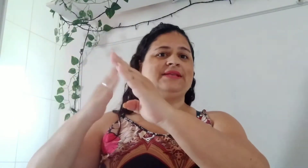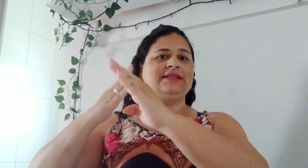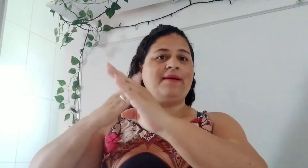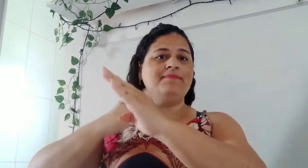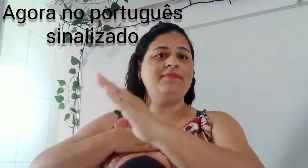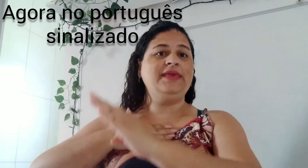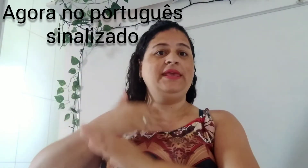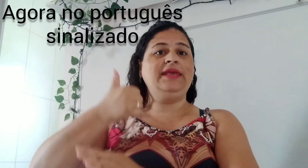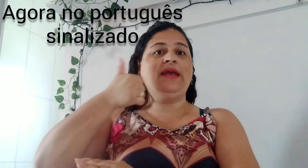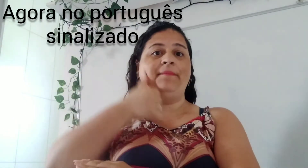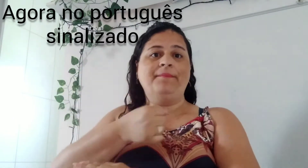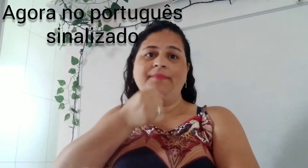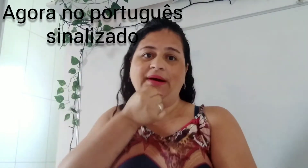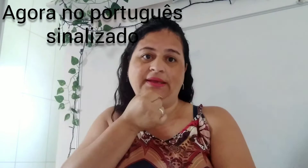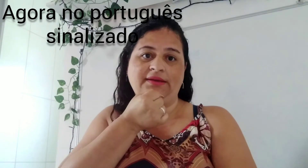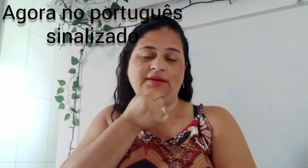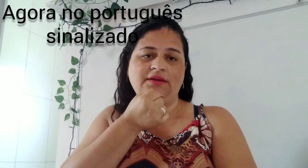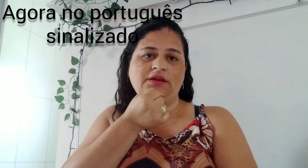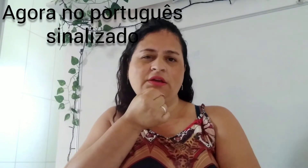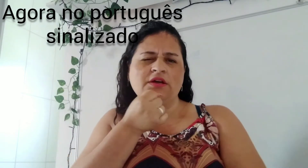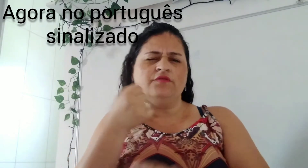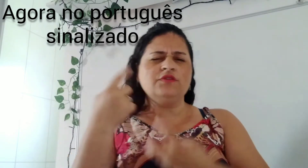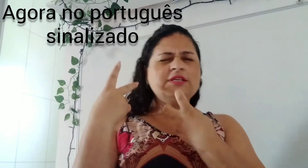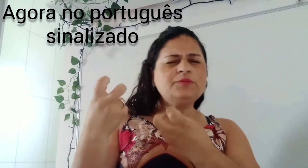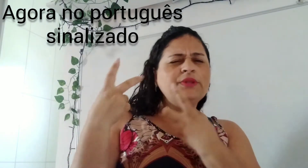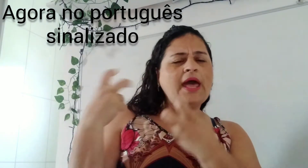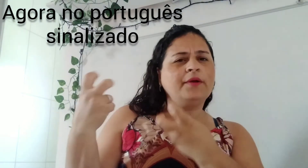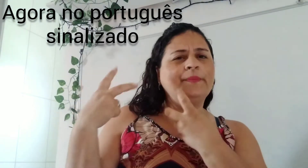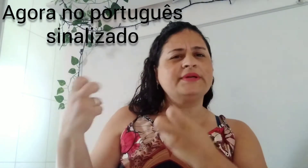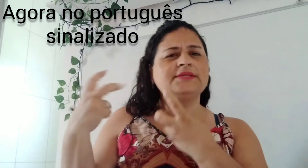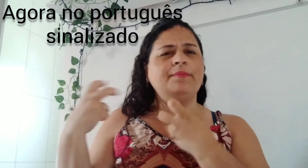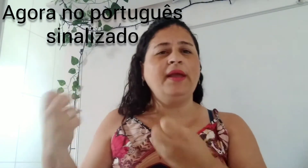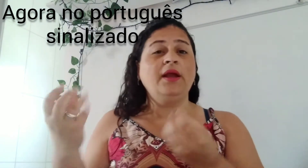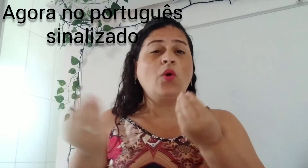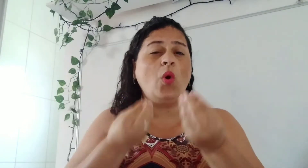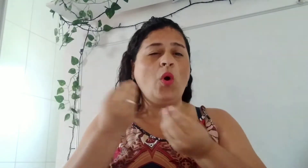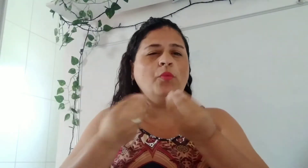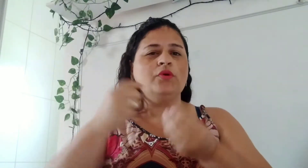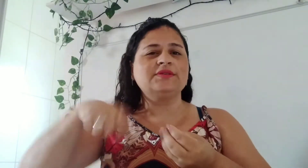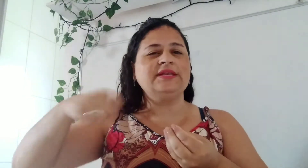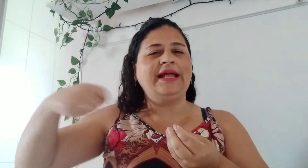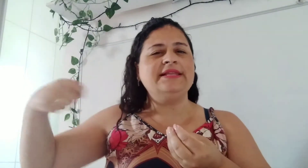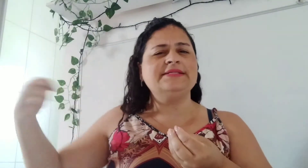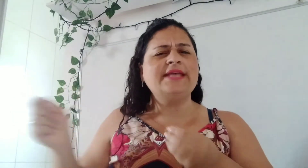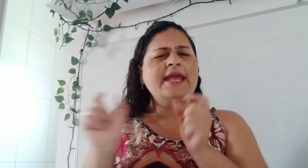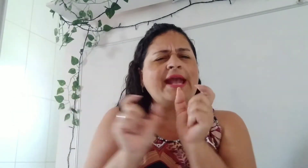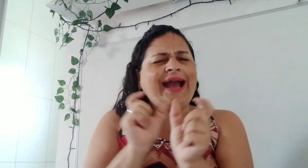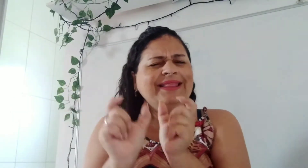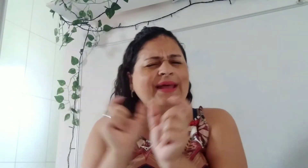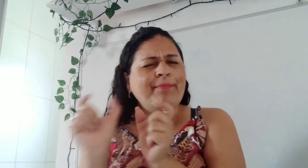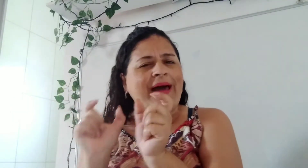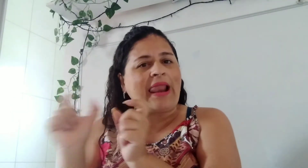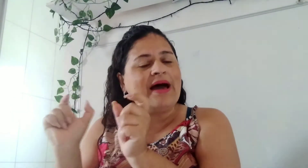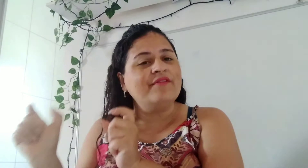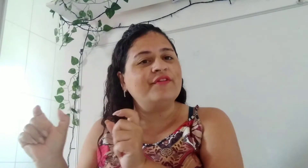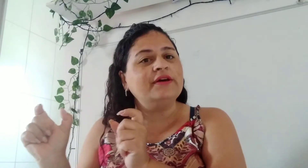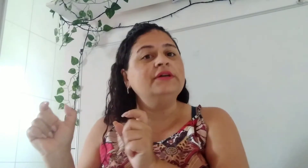da minha mãe. Vocês puderam perceber como eu sinalizei cada palavra